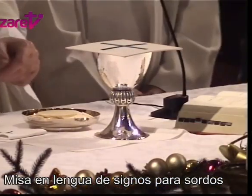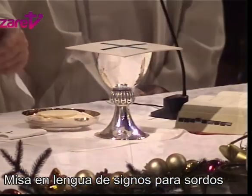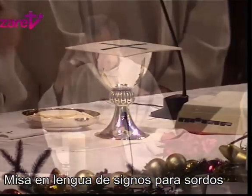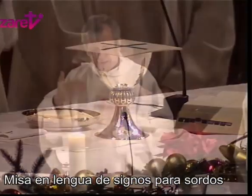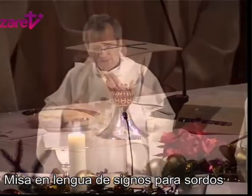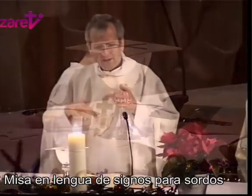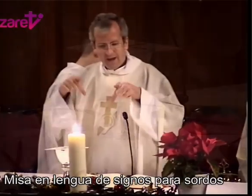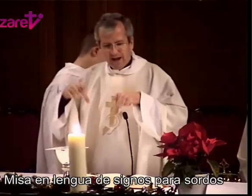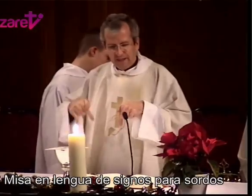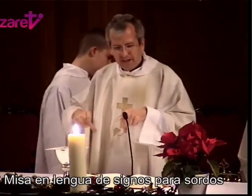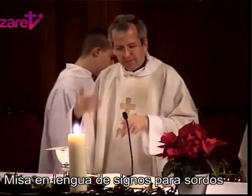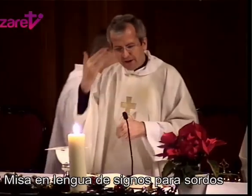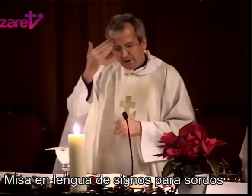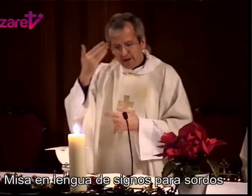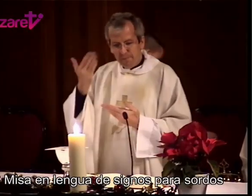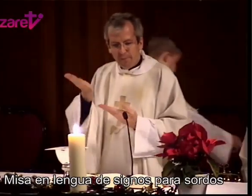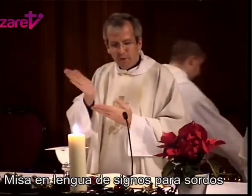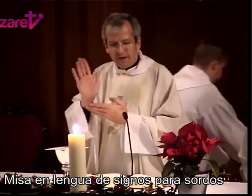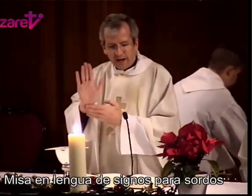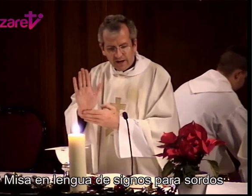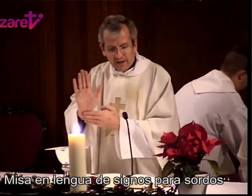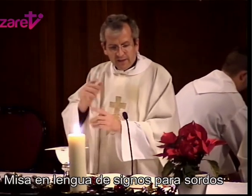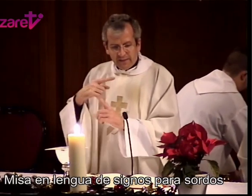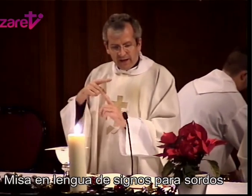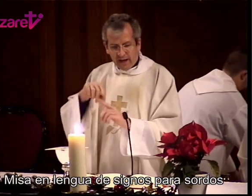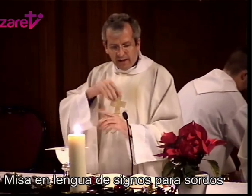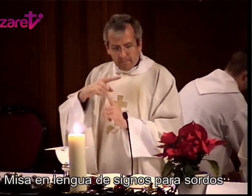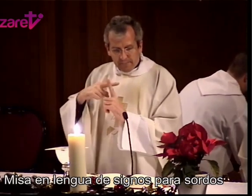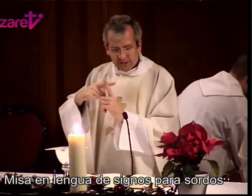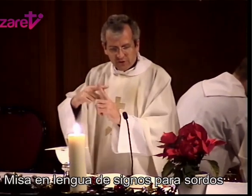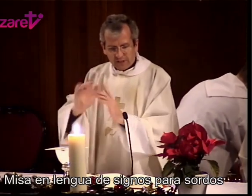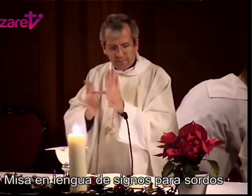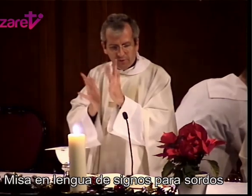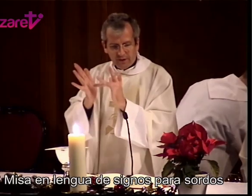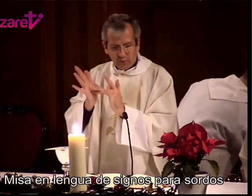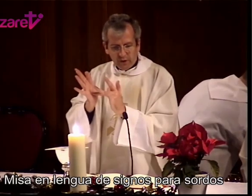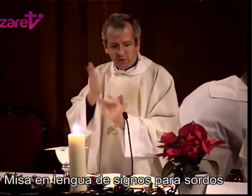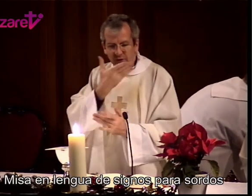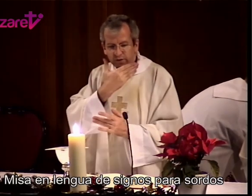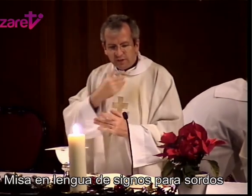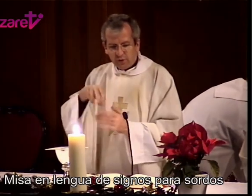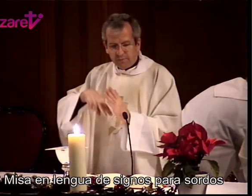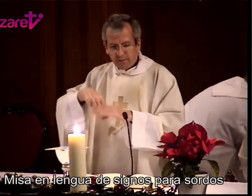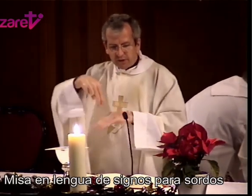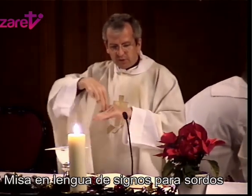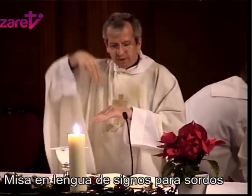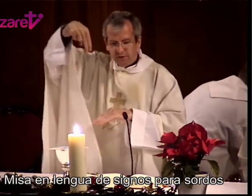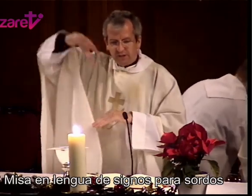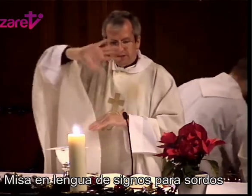pues, Padre, al celebrar ahora el memorial de la pasión salvadora de tu Hijo, de su admirable resurrección y ascensión